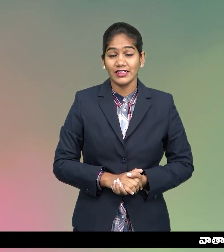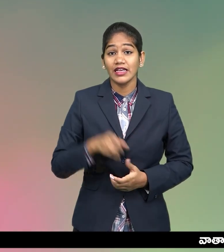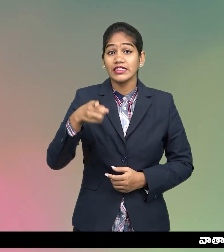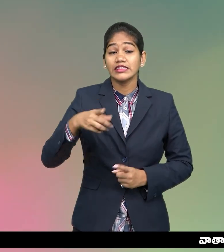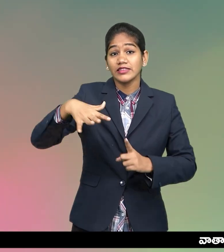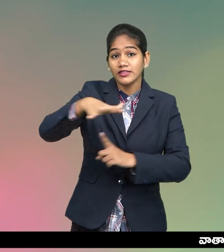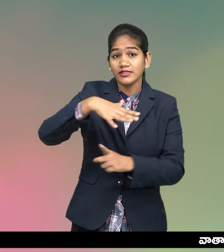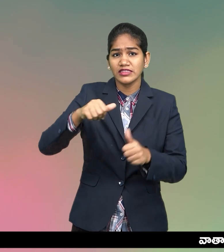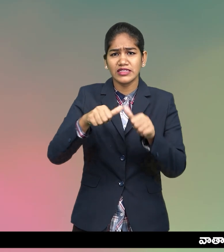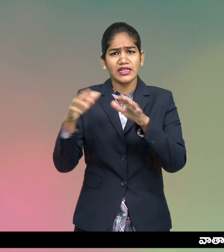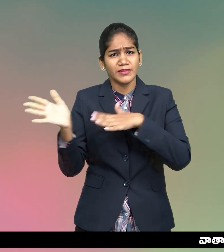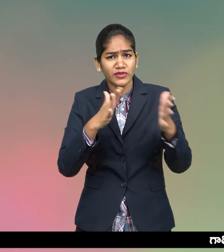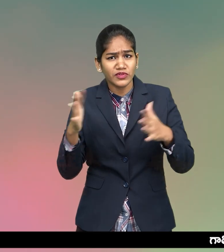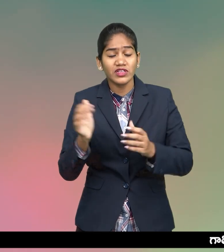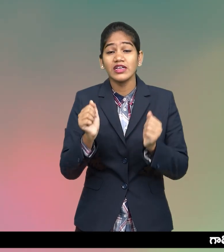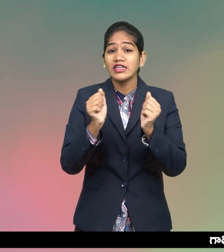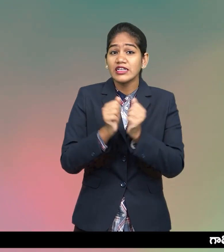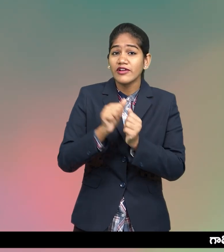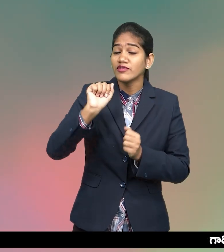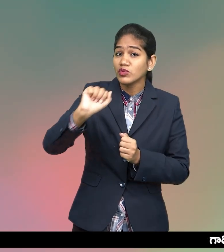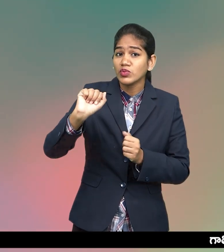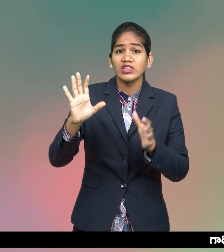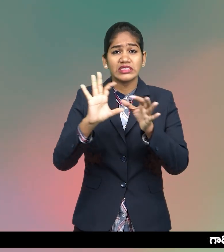వాతావరణం యొక్క స్థితి, గాలికి సంబంధించి.